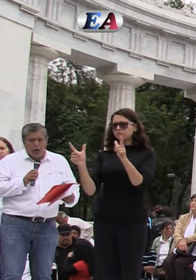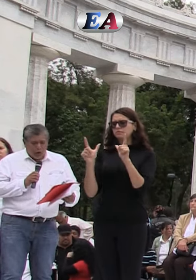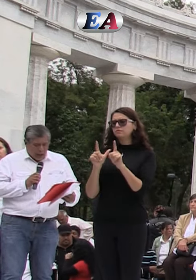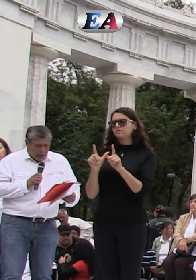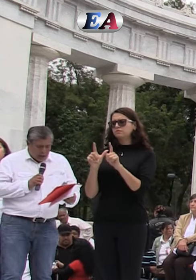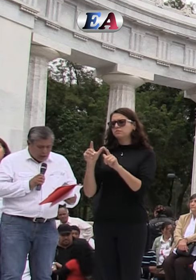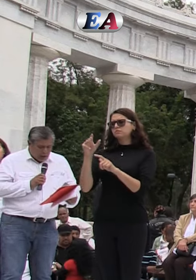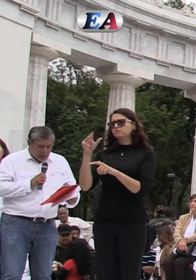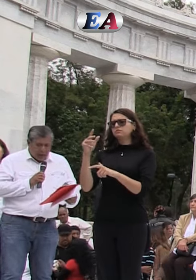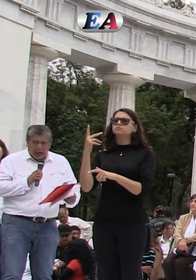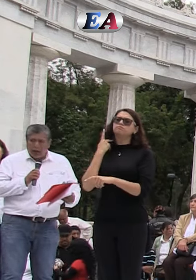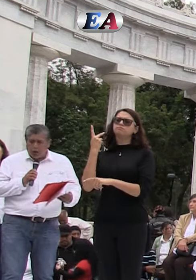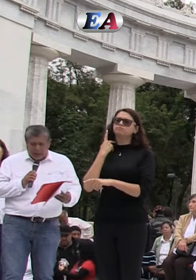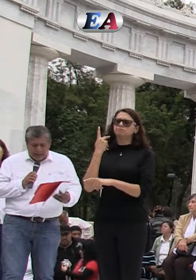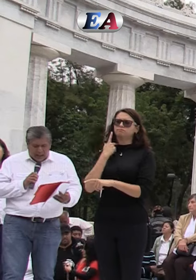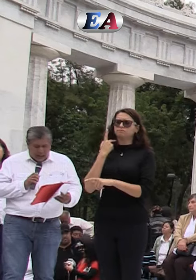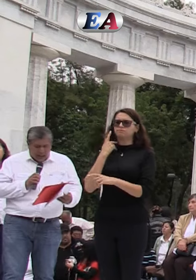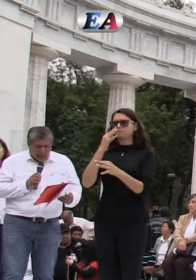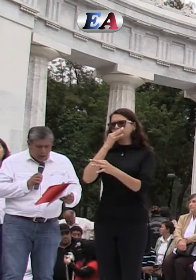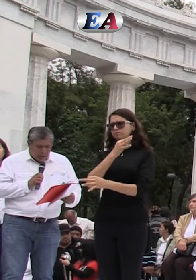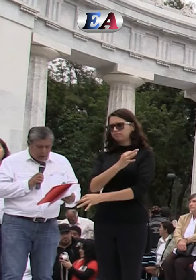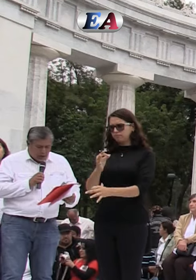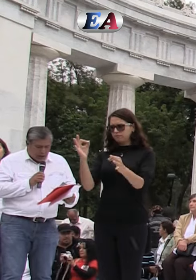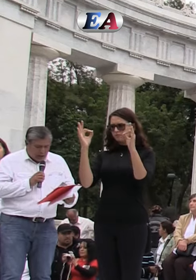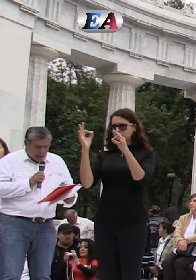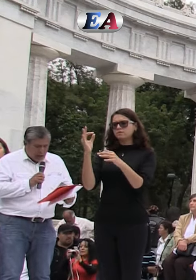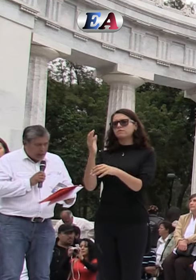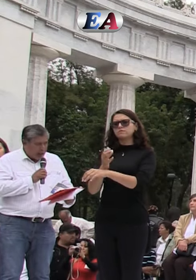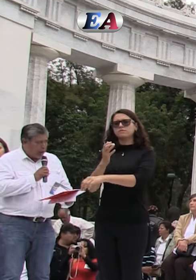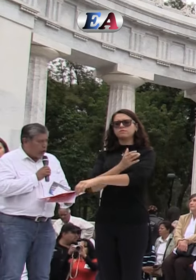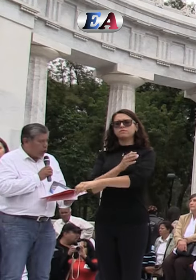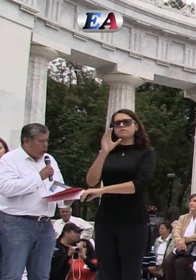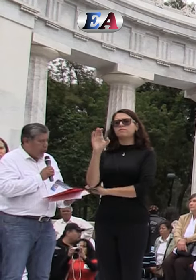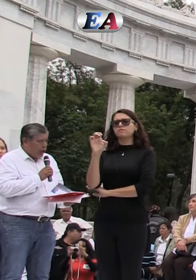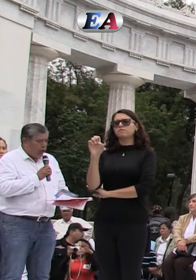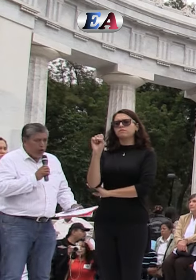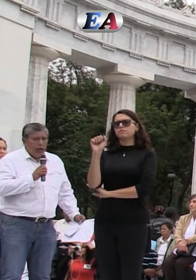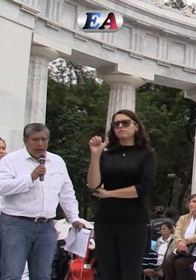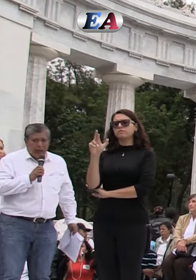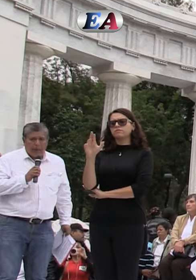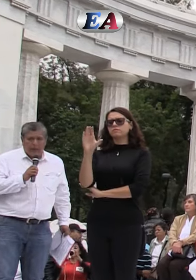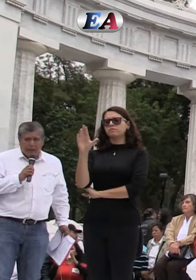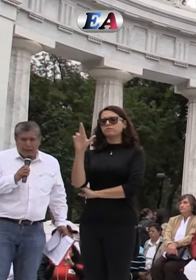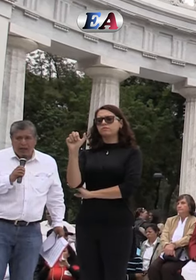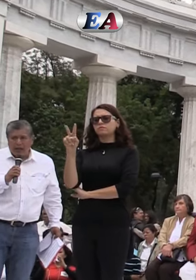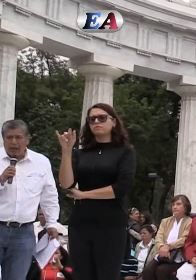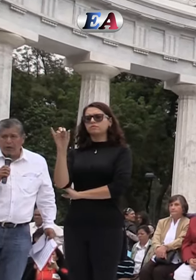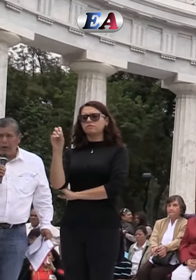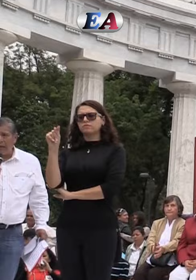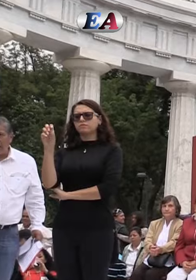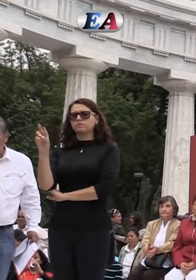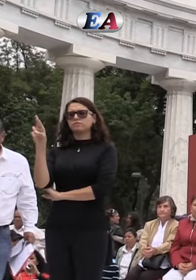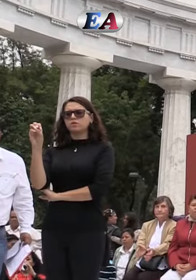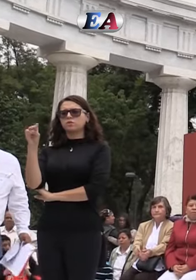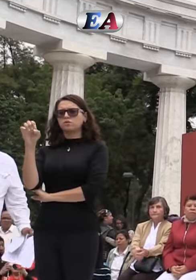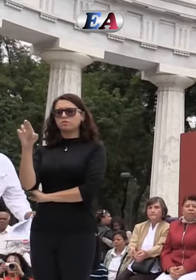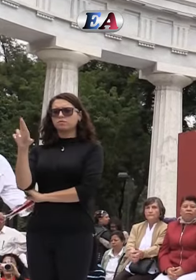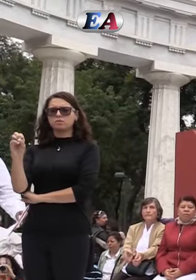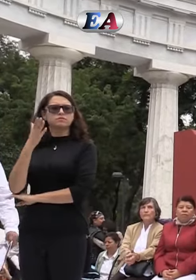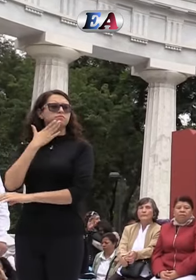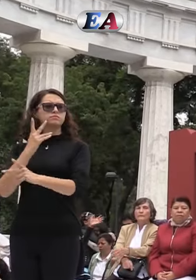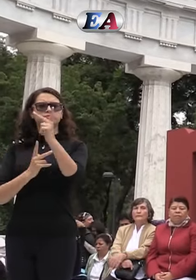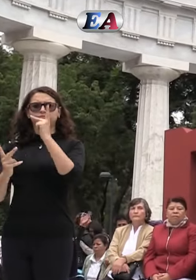parlamentario, que nos va a dar un mensaje, al compañero César Cravioto Romero, y pues le damos la más cordial